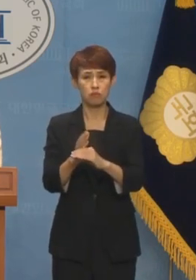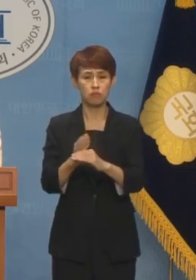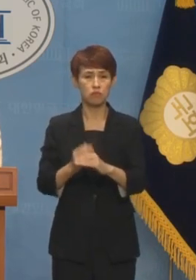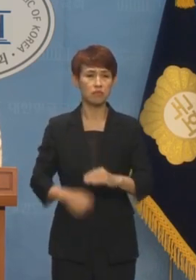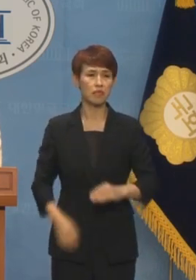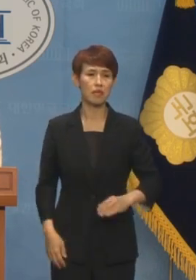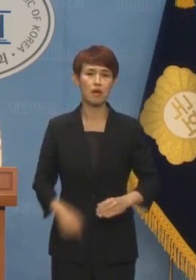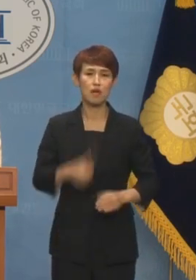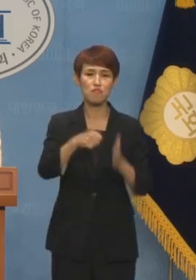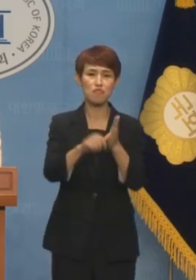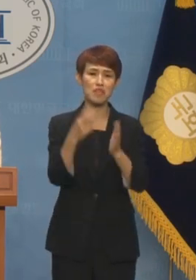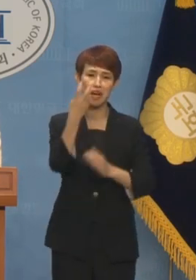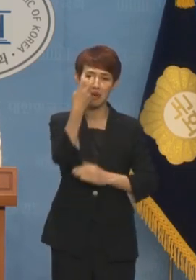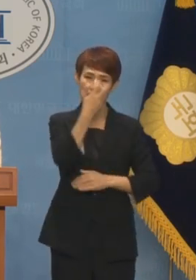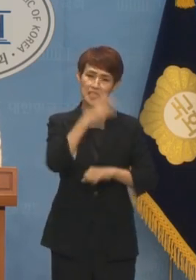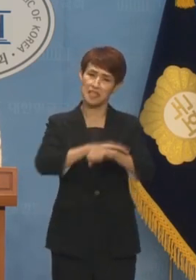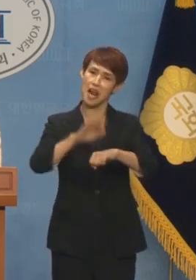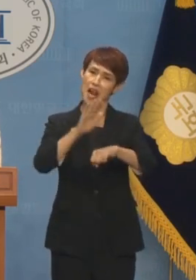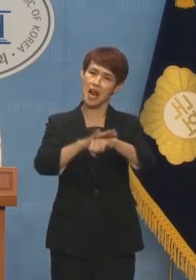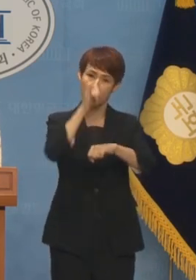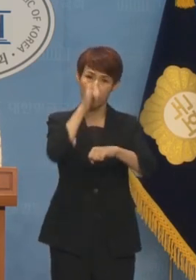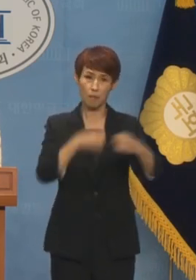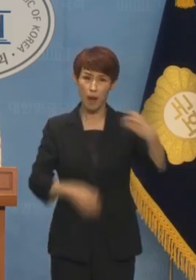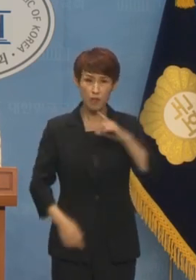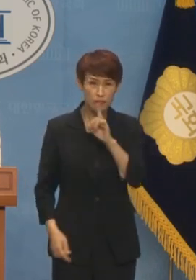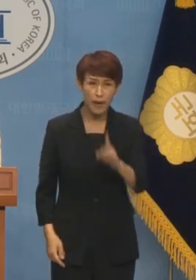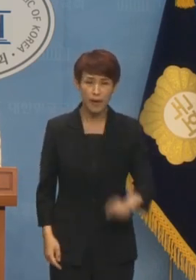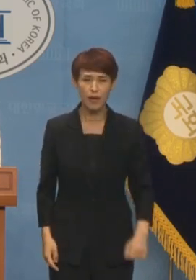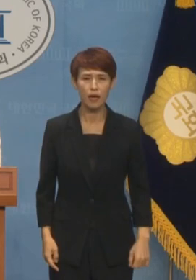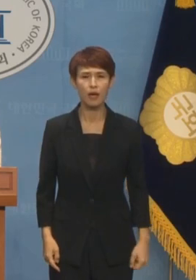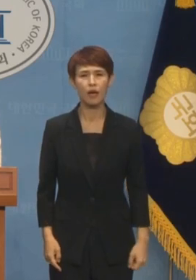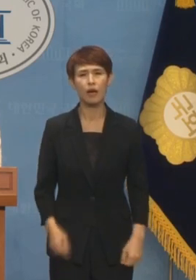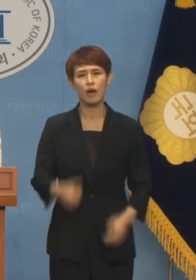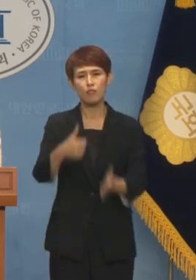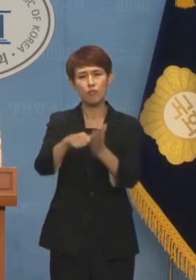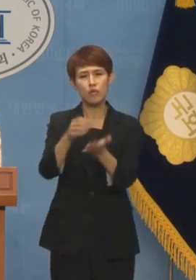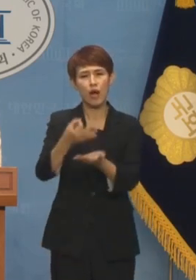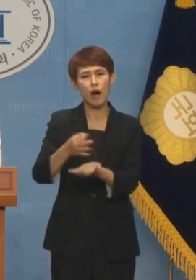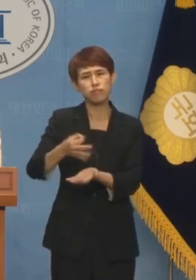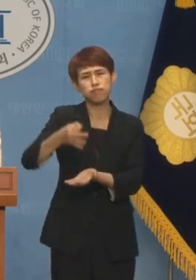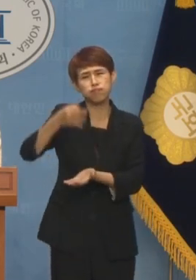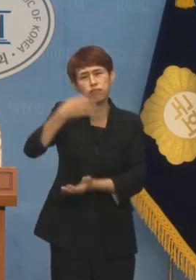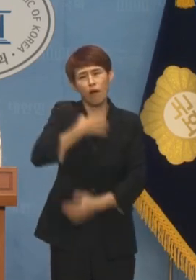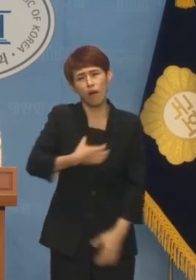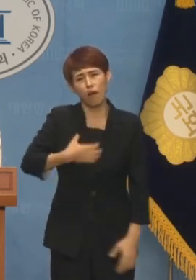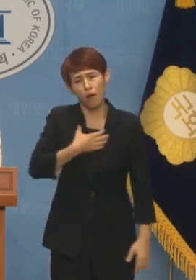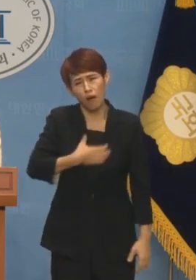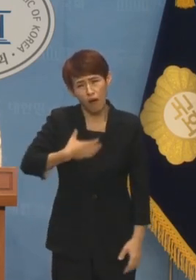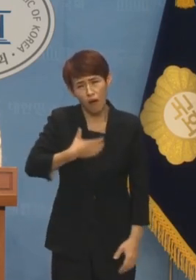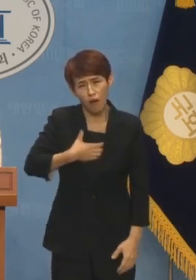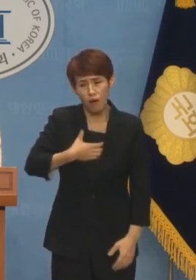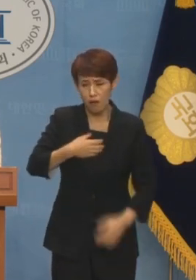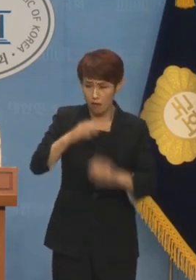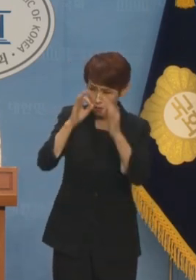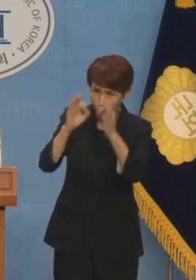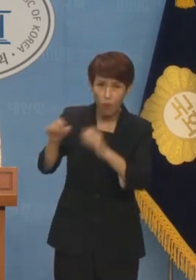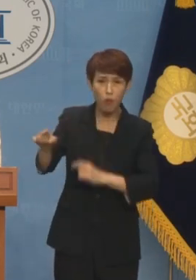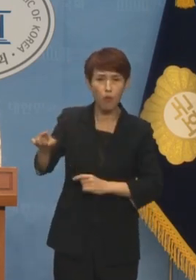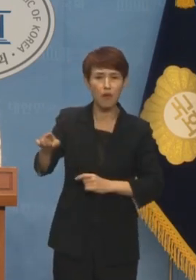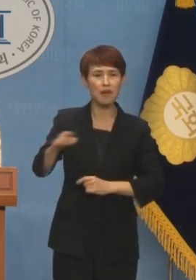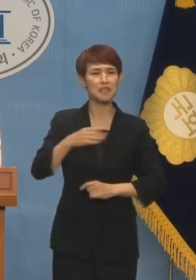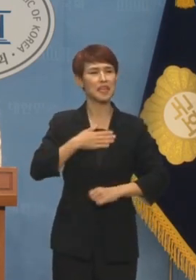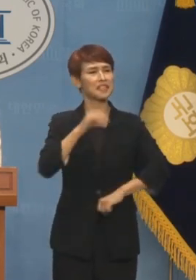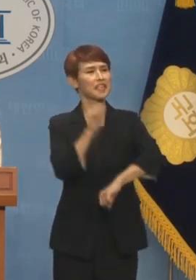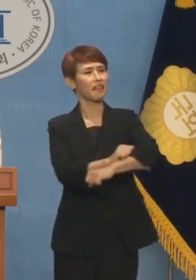한가한 소리가 나옵니까? 고통스러운 물가를 견디는 국민을 보면서도